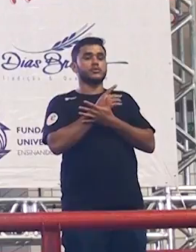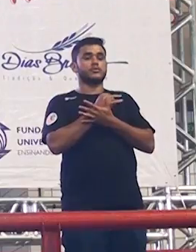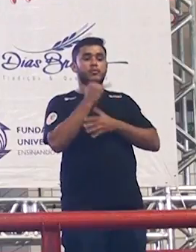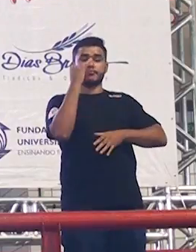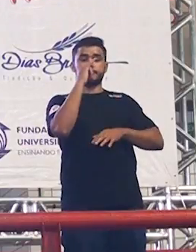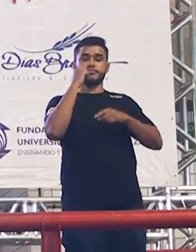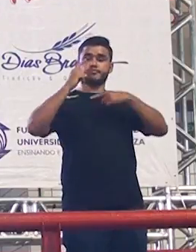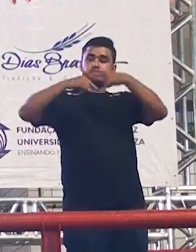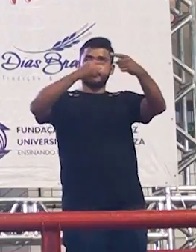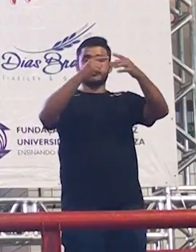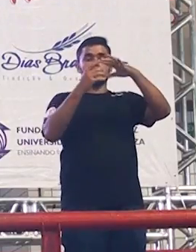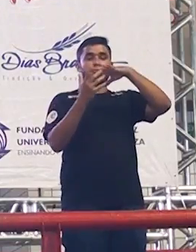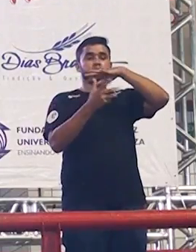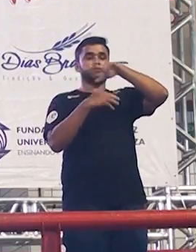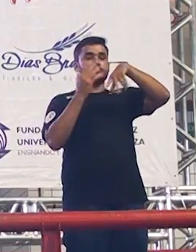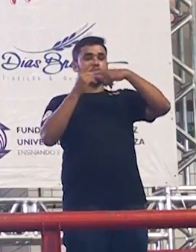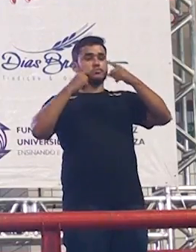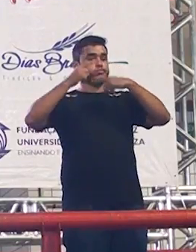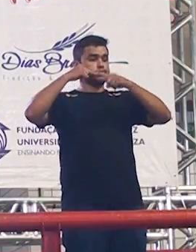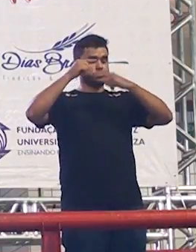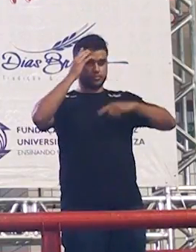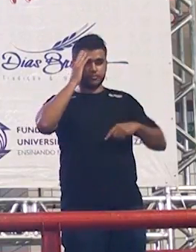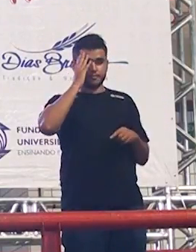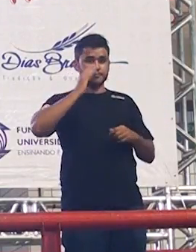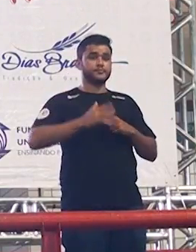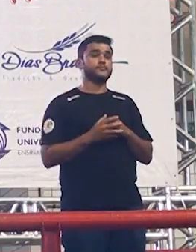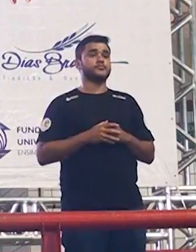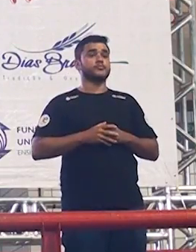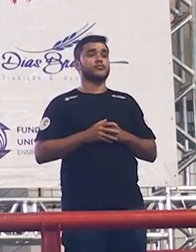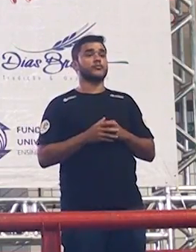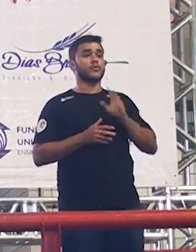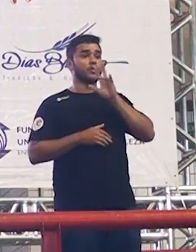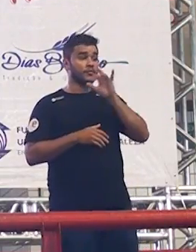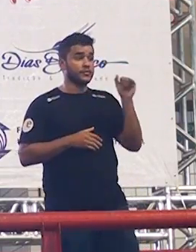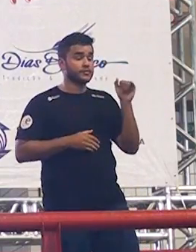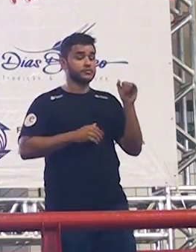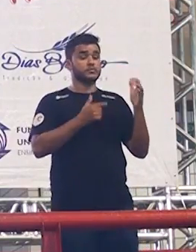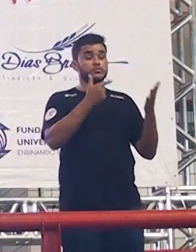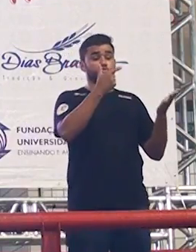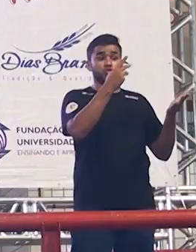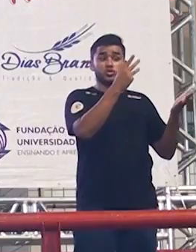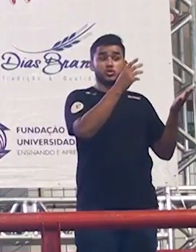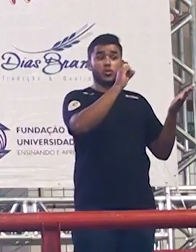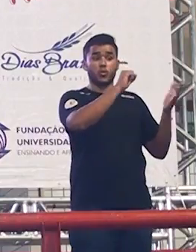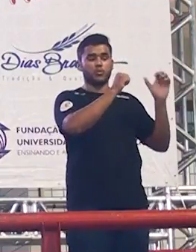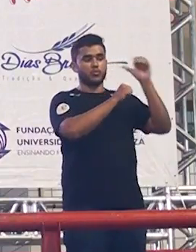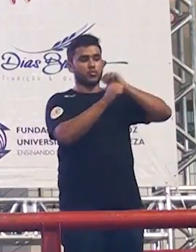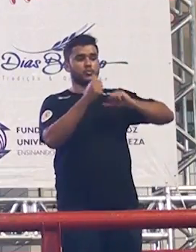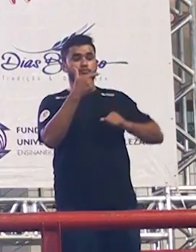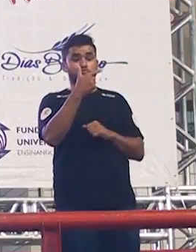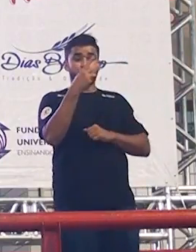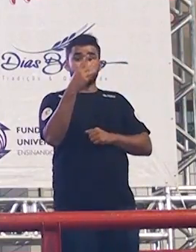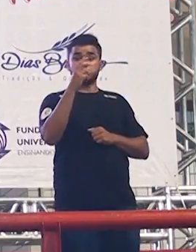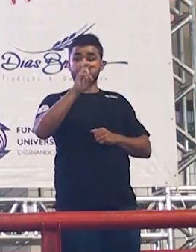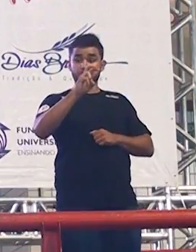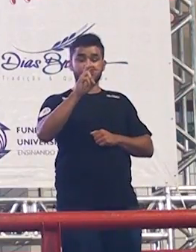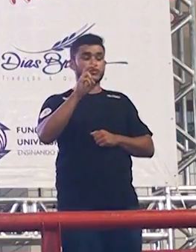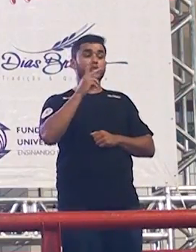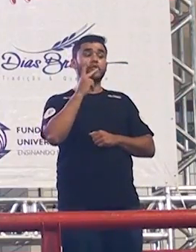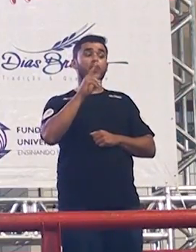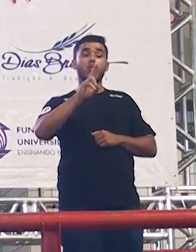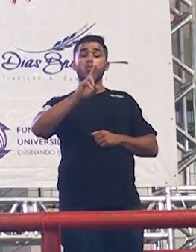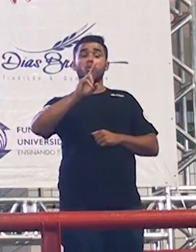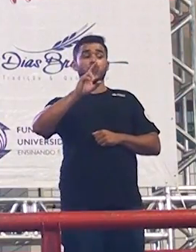energia. Pessoal, nessa transformação de urânio 238 para urânio 235, eu tenho um